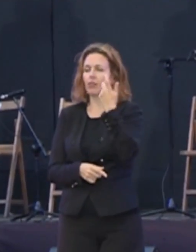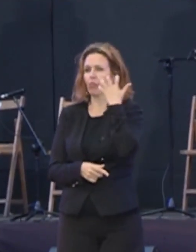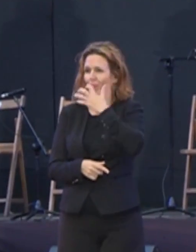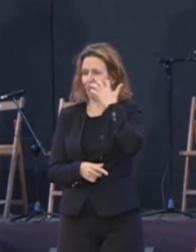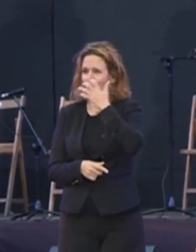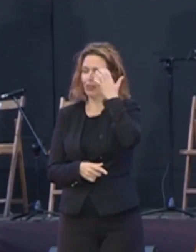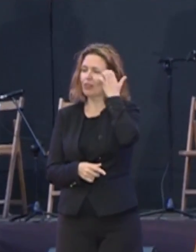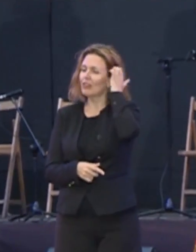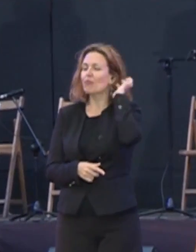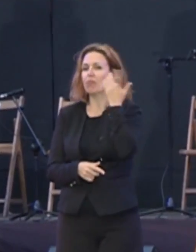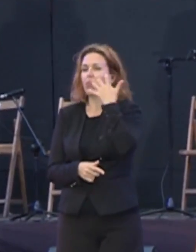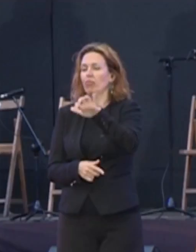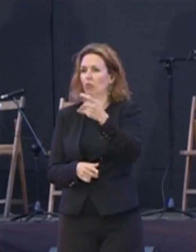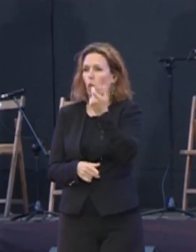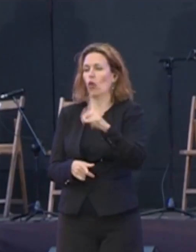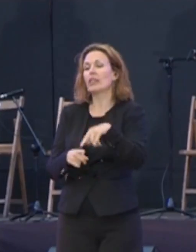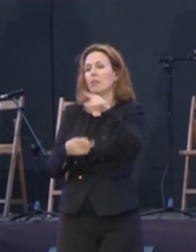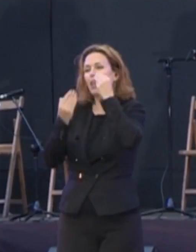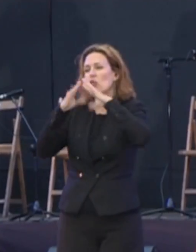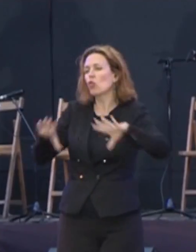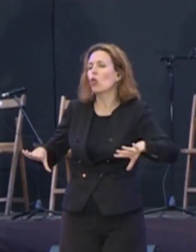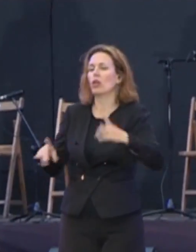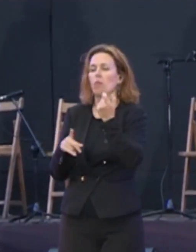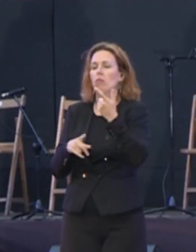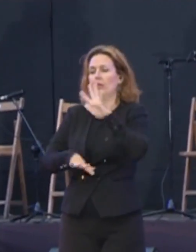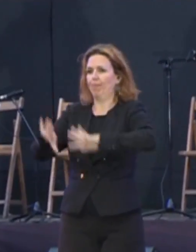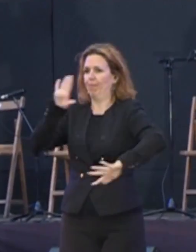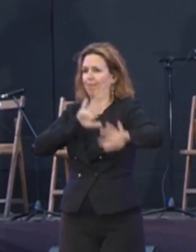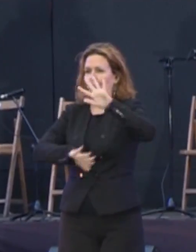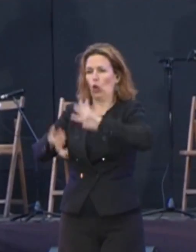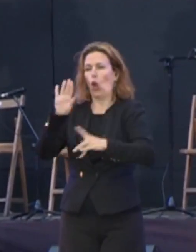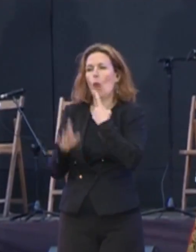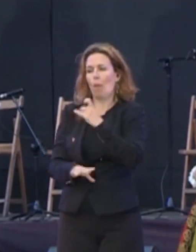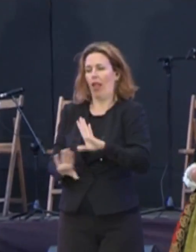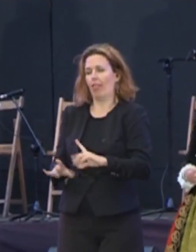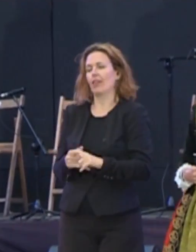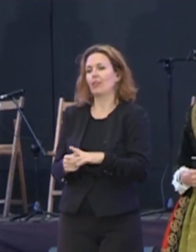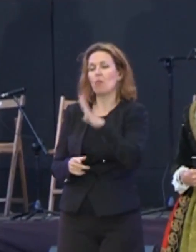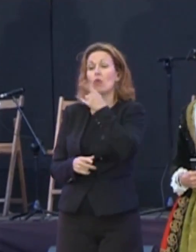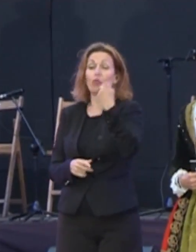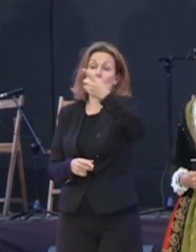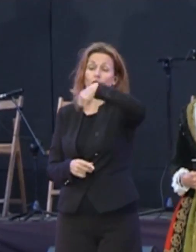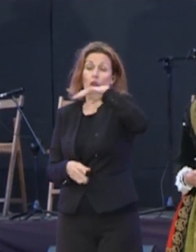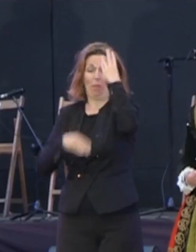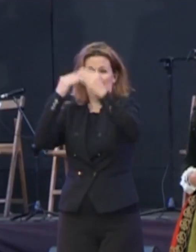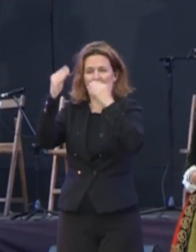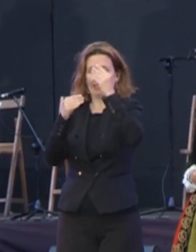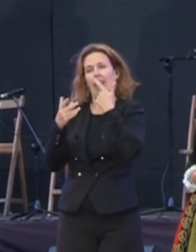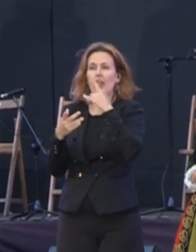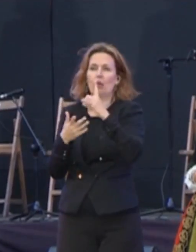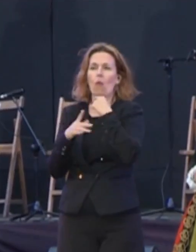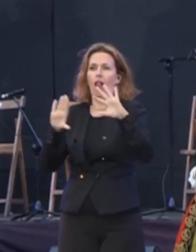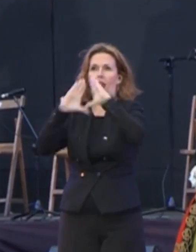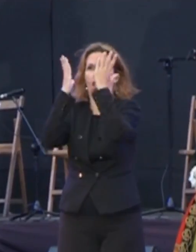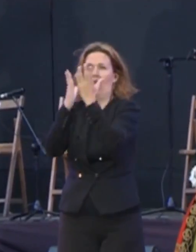extraño y con una historia enormemente convulsa. Si ustedes se sitúan